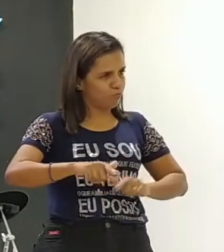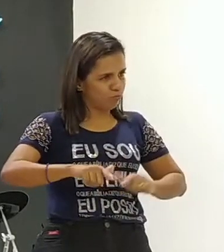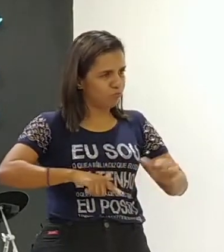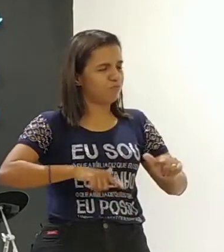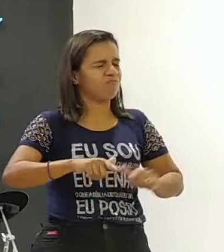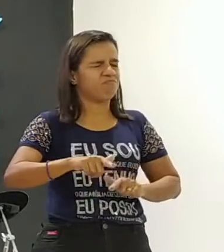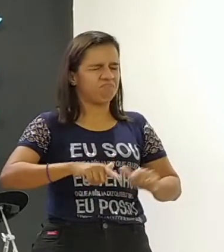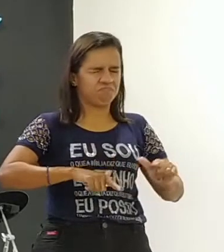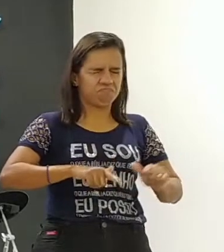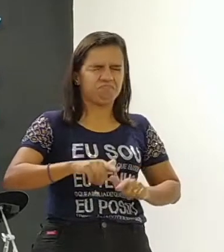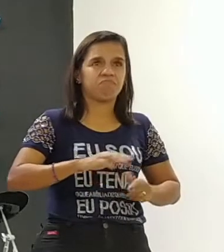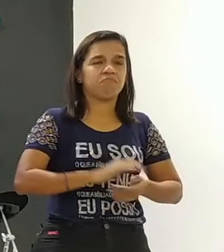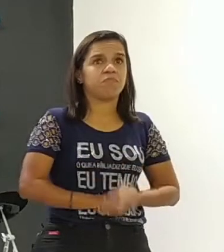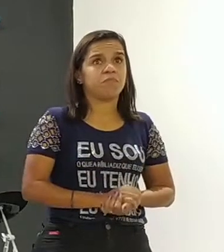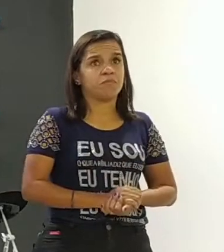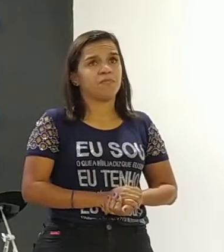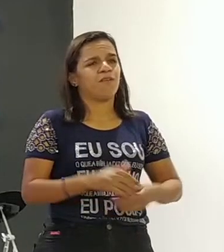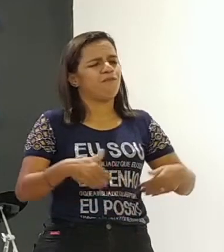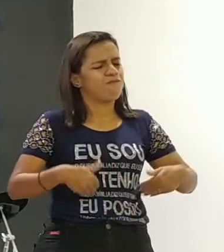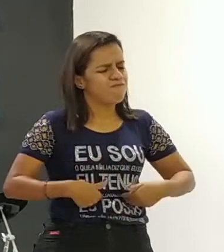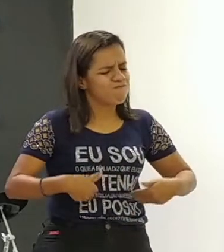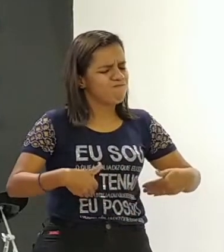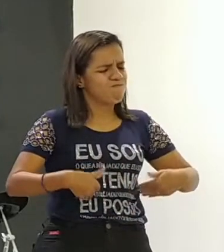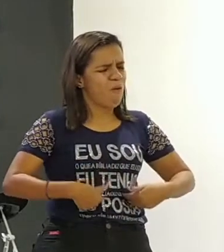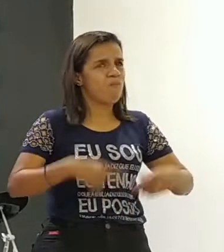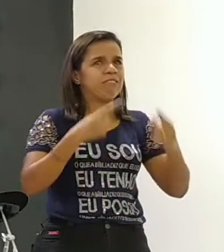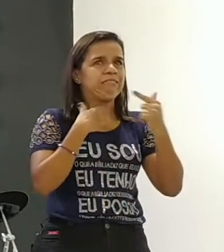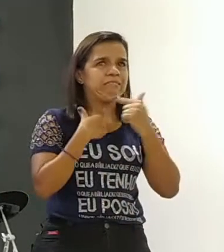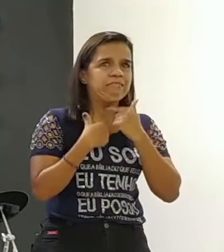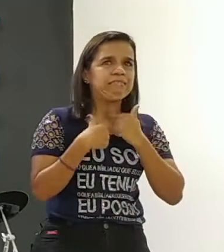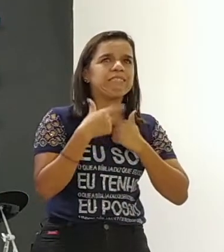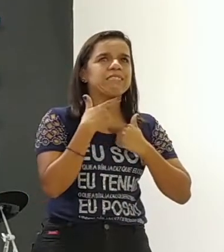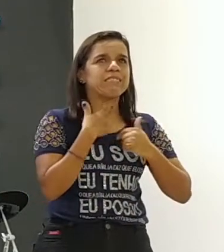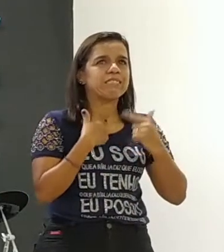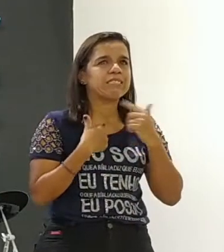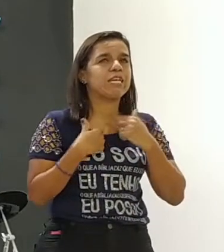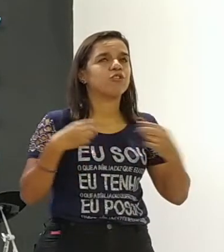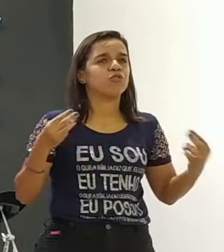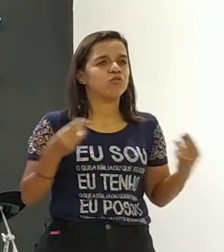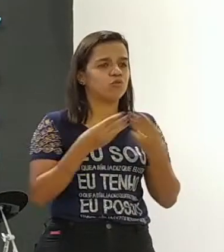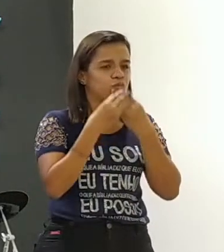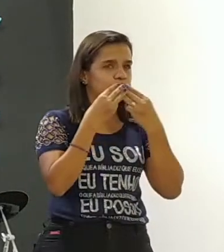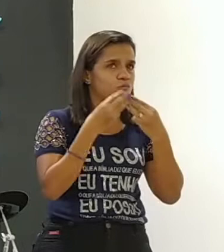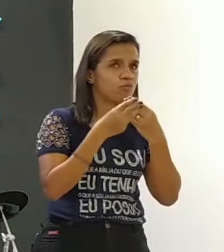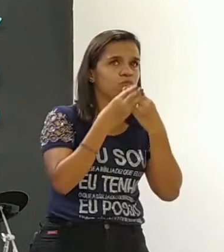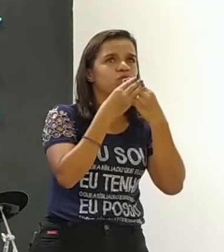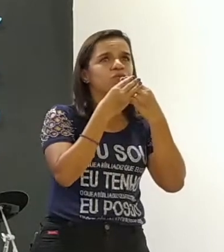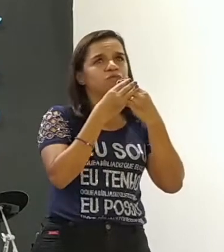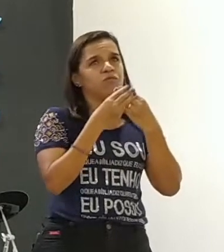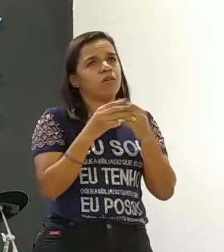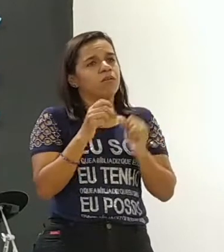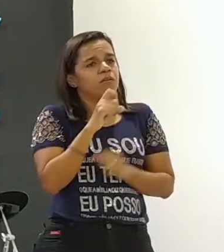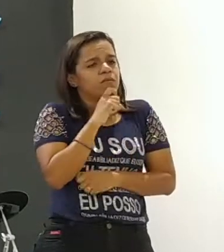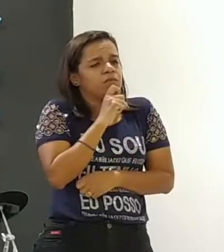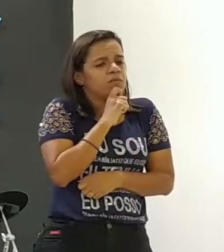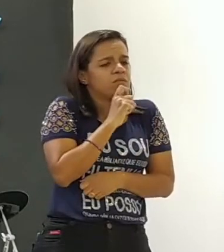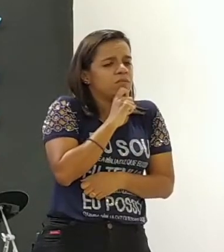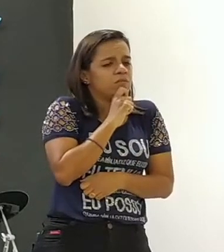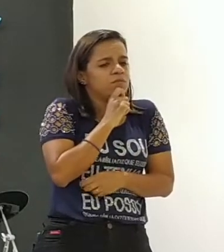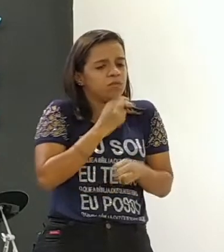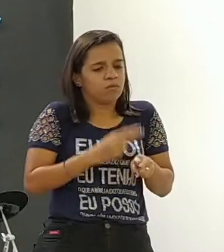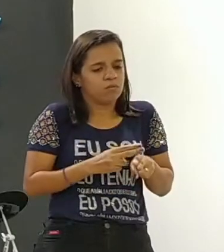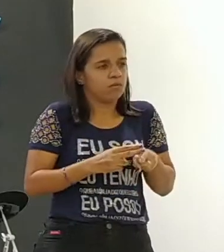muitas vezes, fome, sede, jejum muitas vezes, em frio e